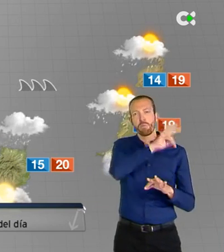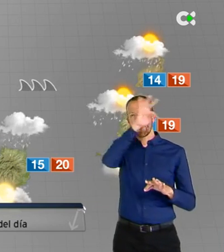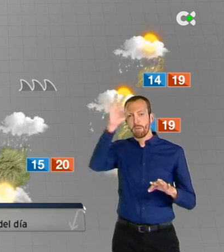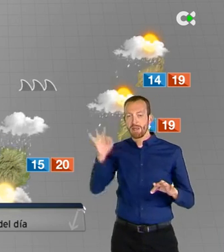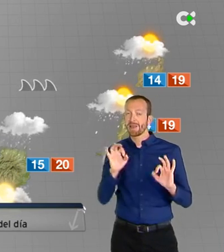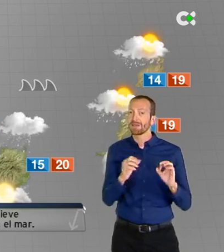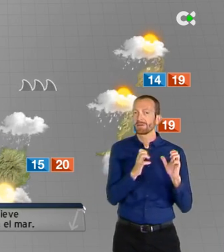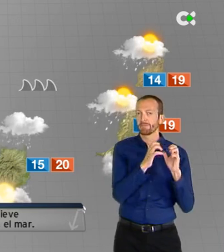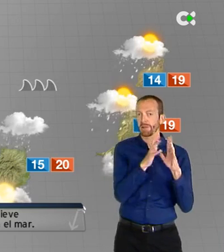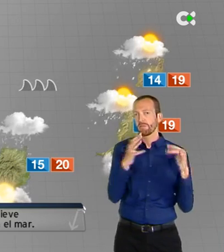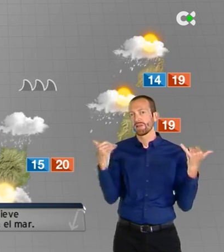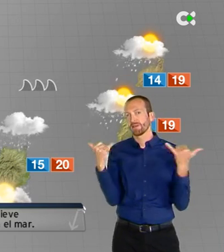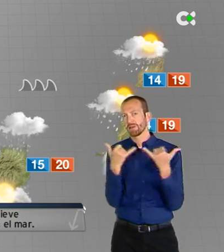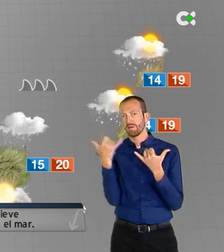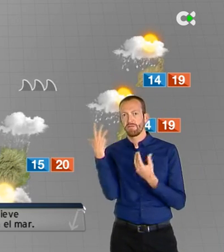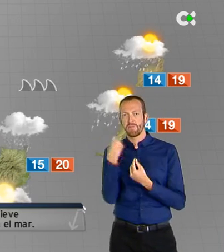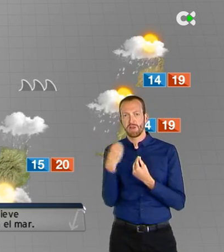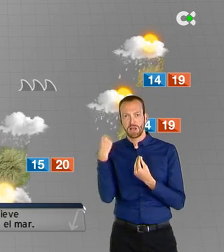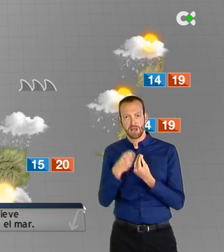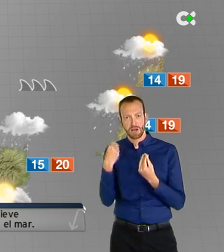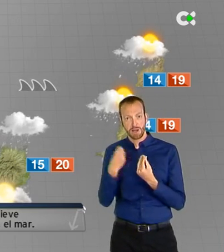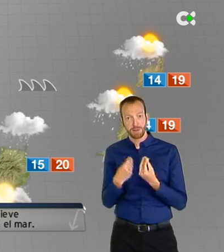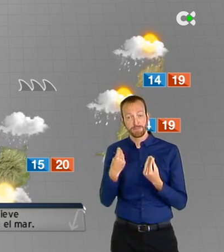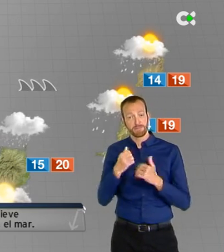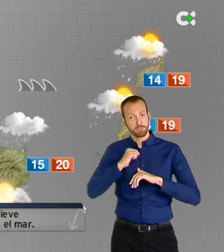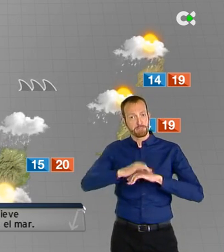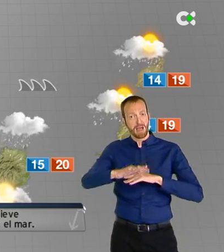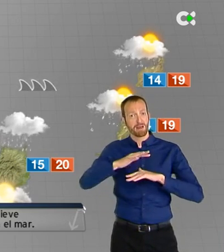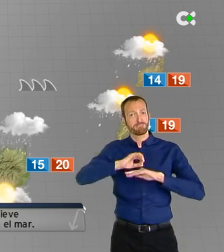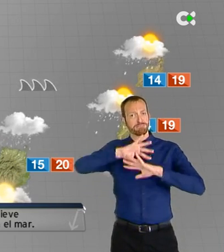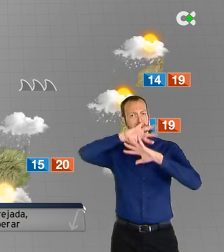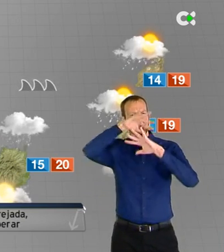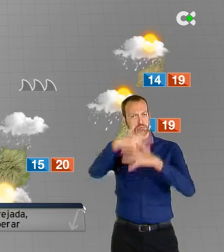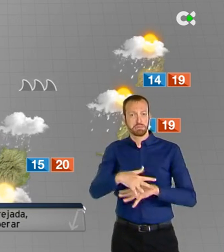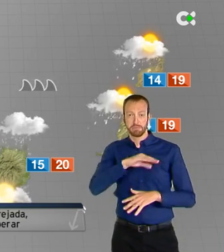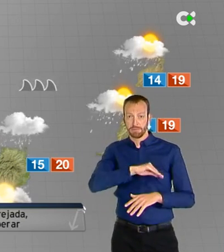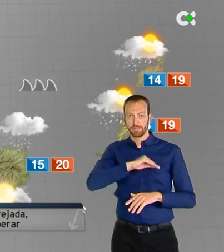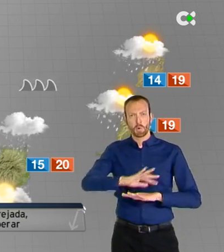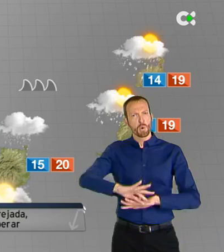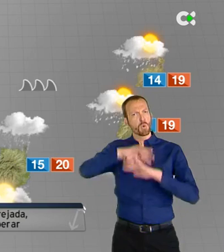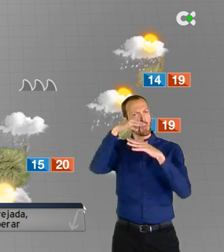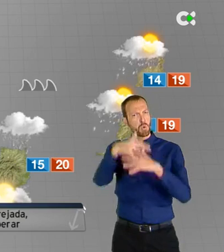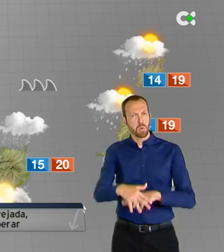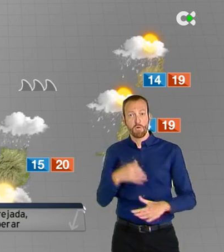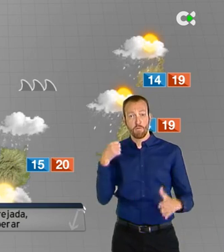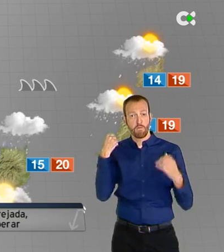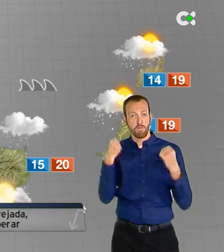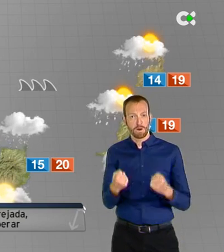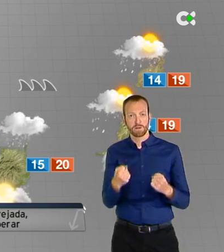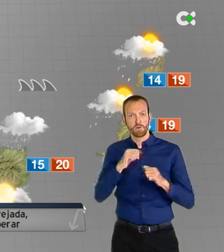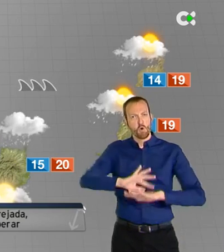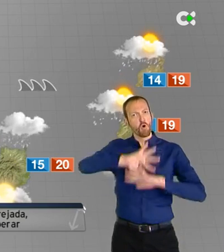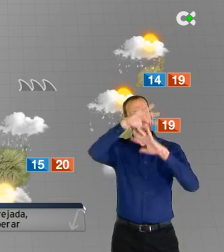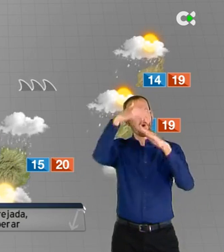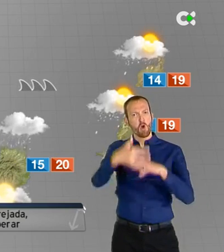mitad del día en las islas de mayor relieve y complicará la situación en el mar. Predominará la fuerte marejada